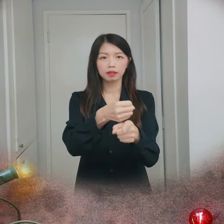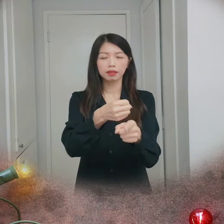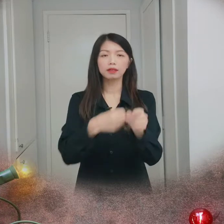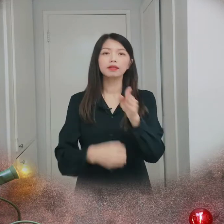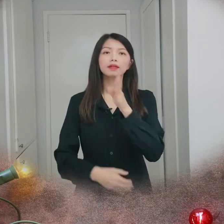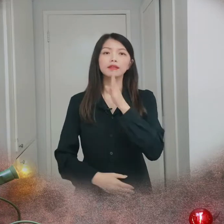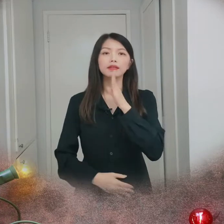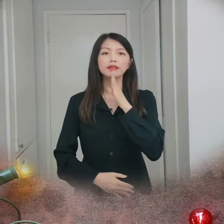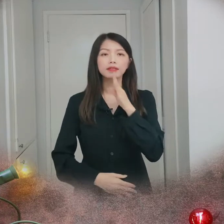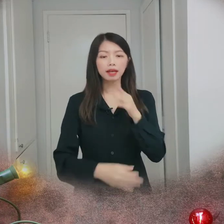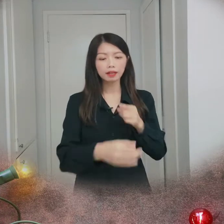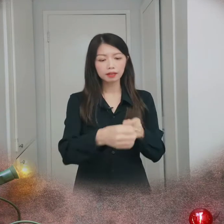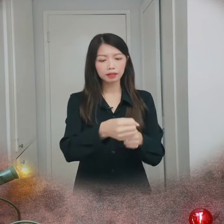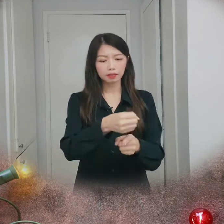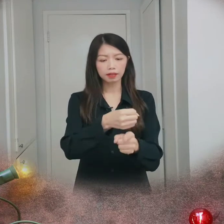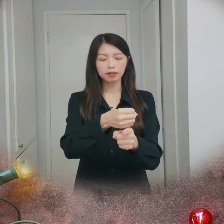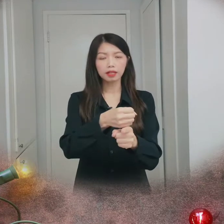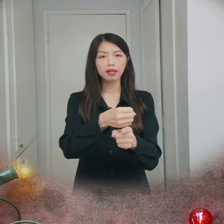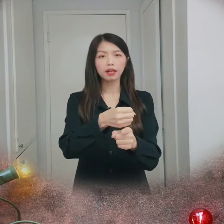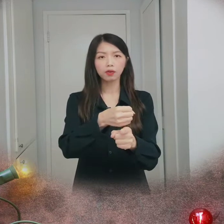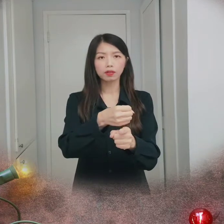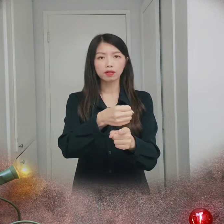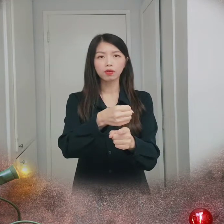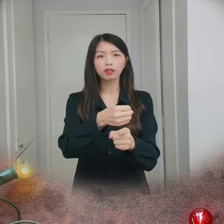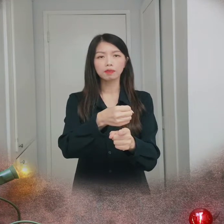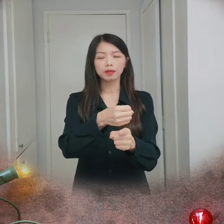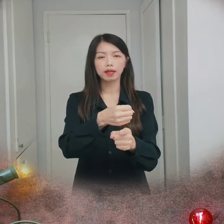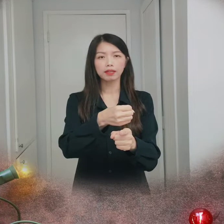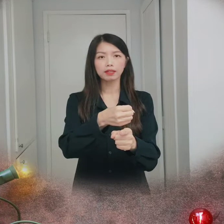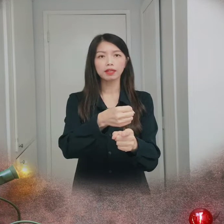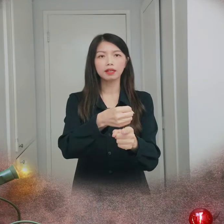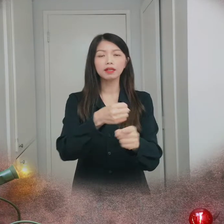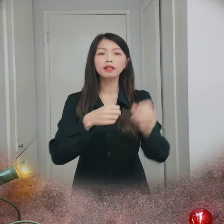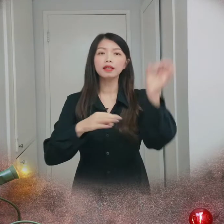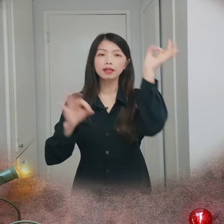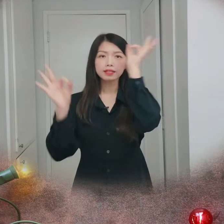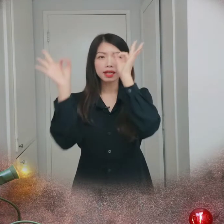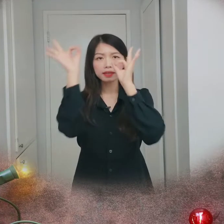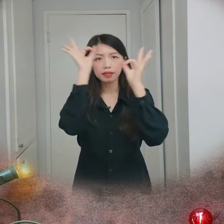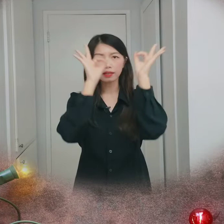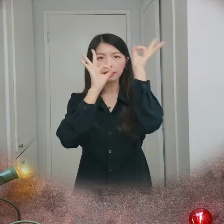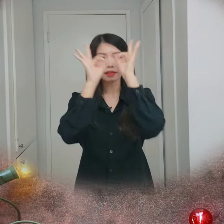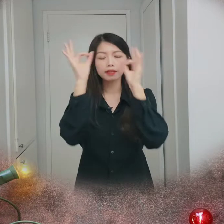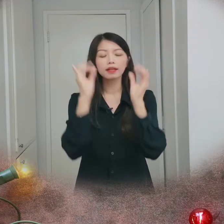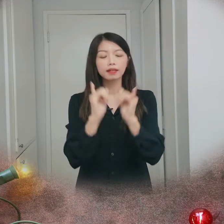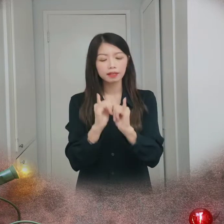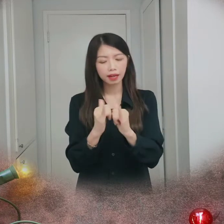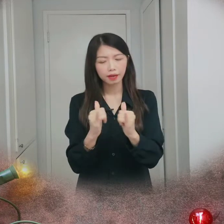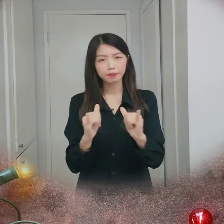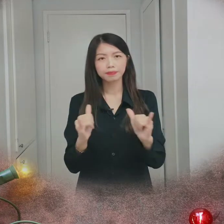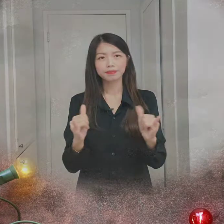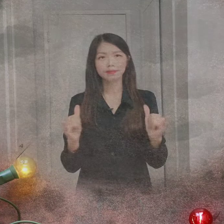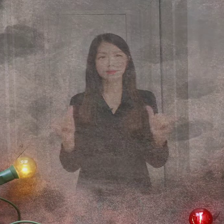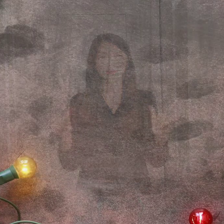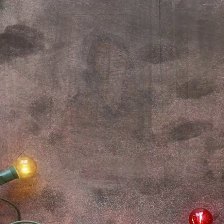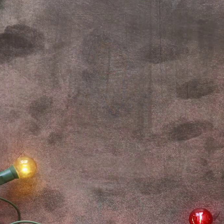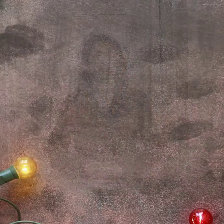뜻. 진짜, 뜻. 진리라고 한 뜻의 수어가 됩니다. 진리를 찾는